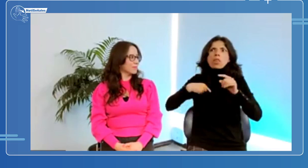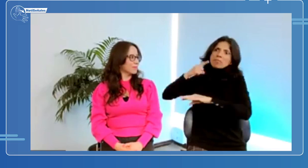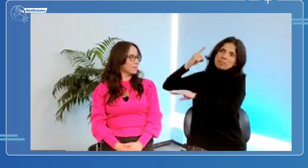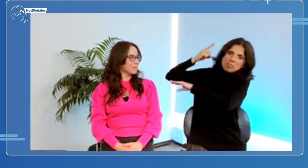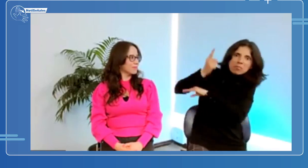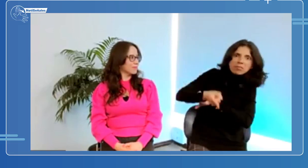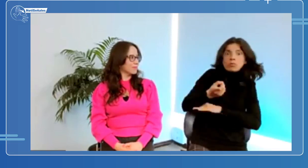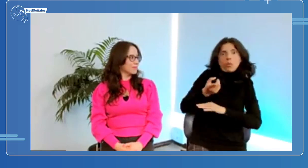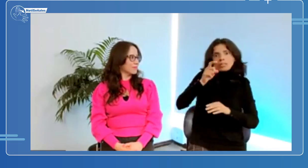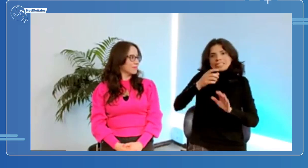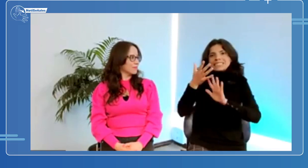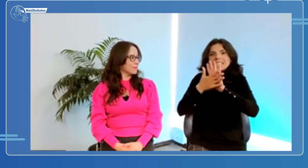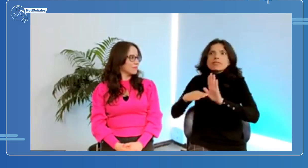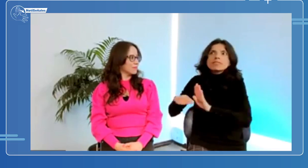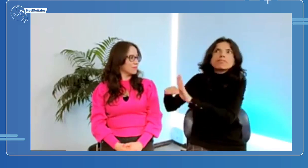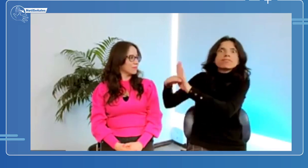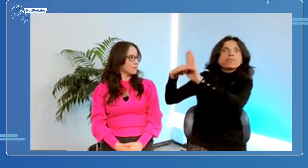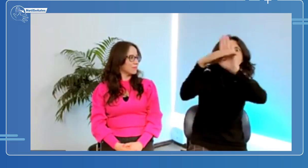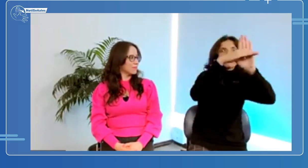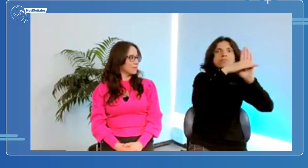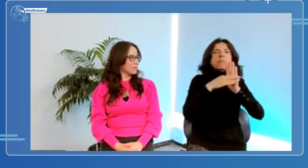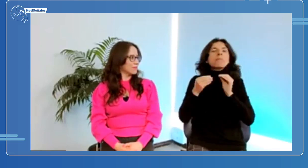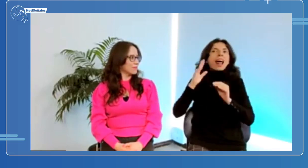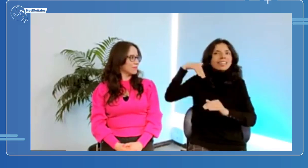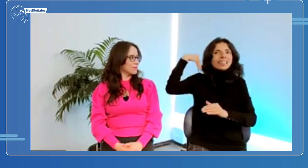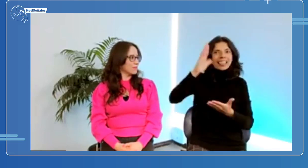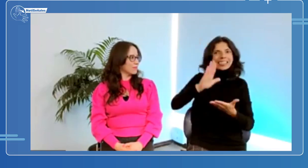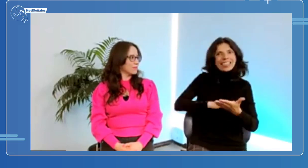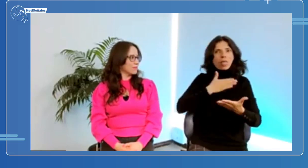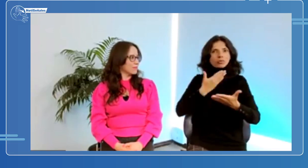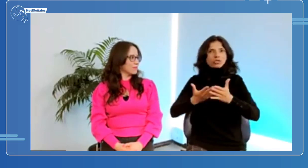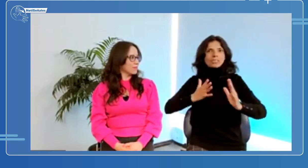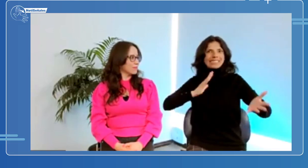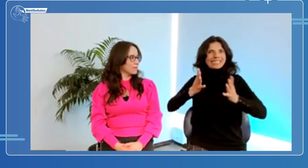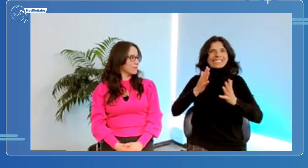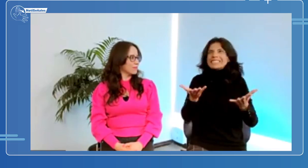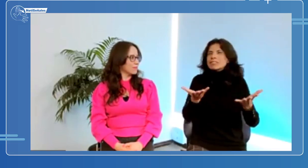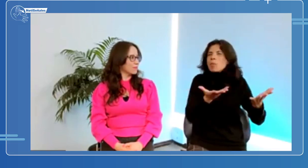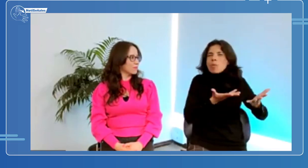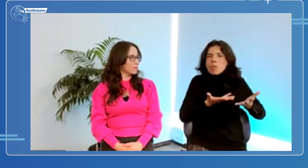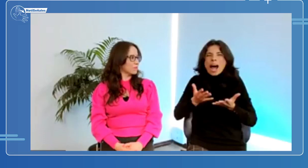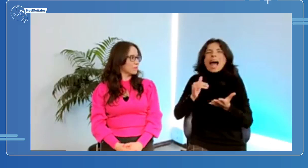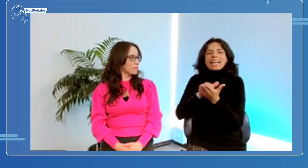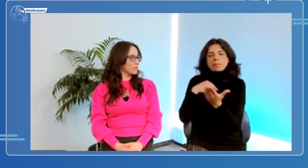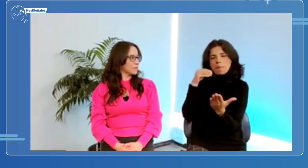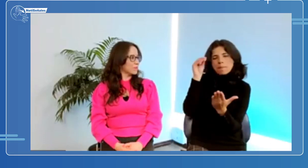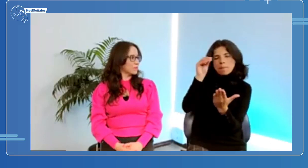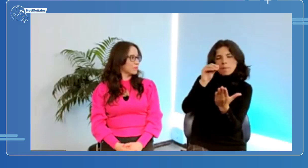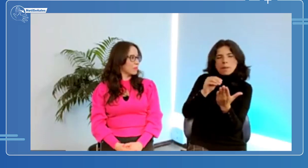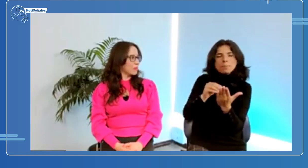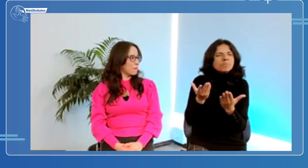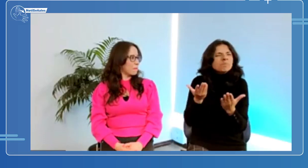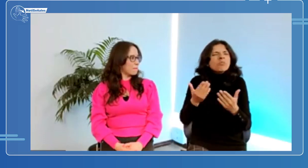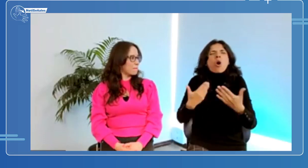Era el mismo término y nosotros pues no podemos imponer, pero sí pues pensamos como que en un proceso de traducción, hacer como